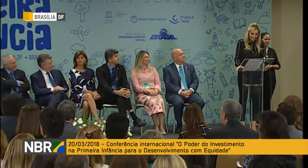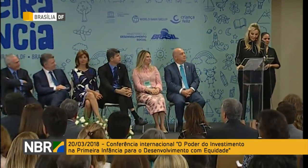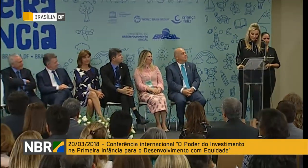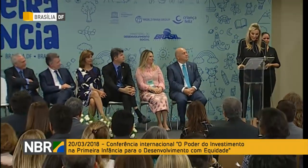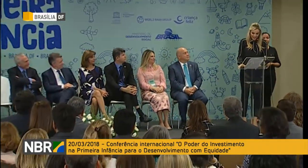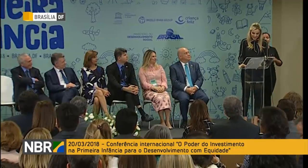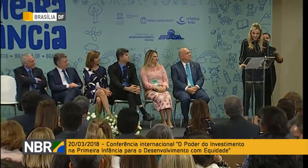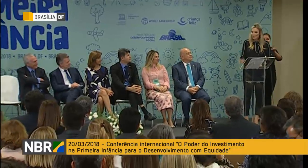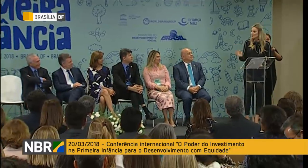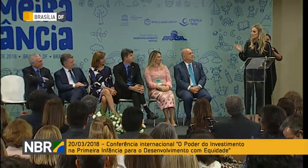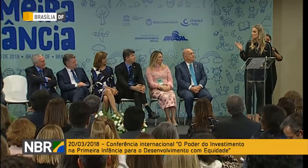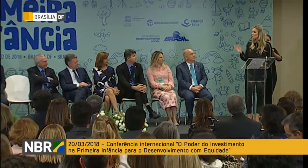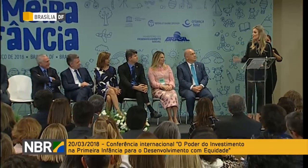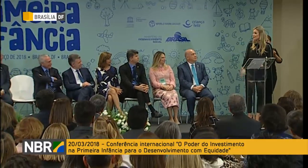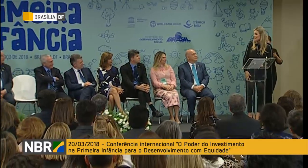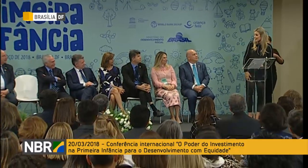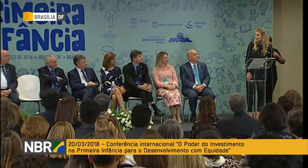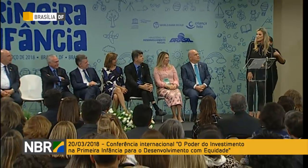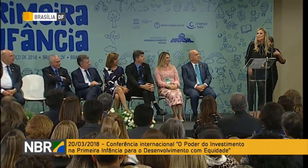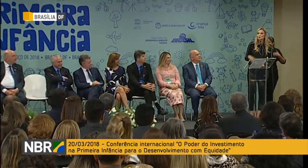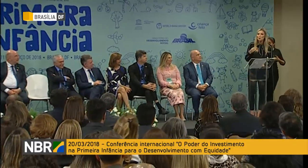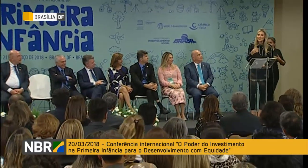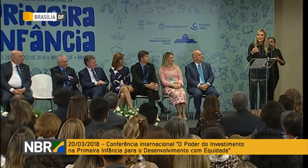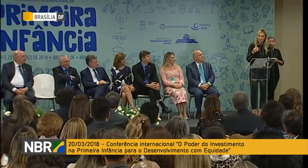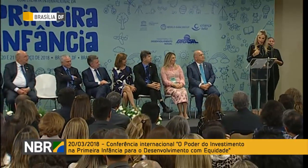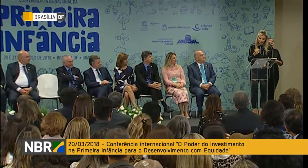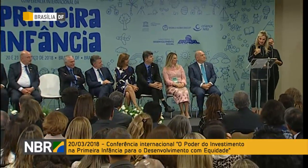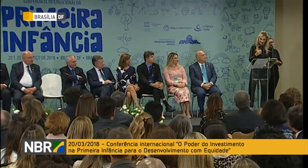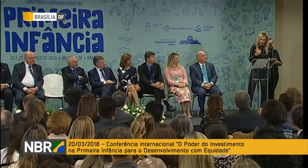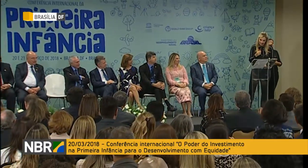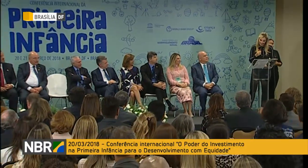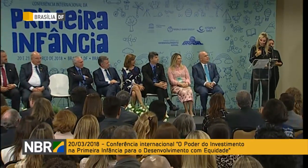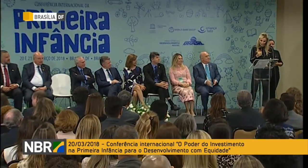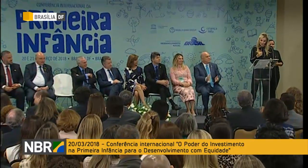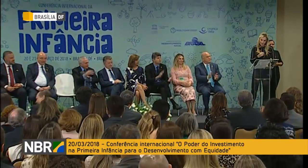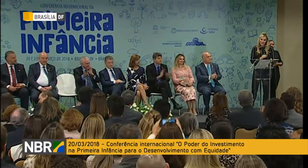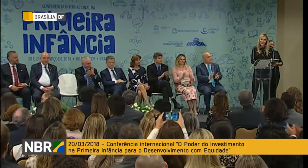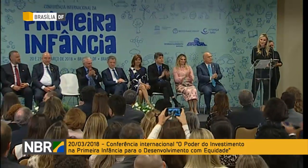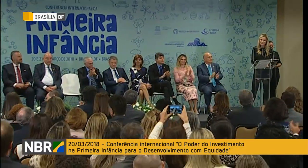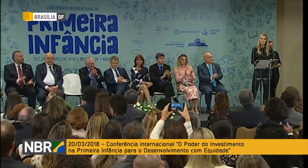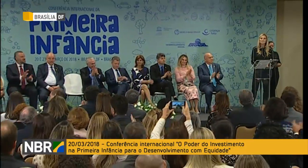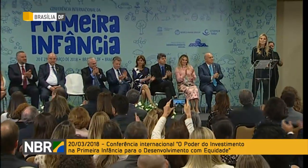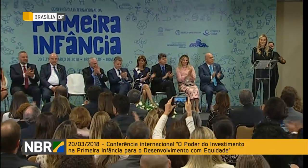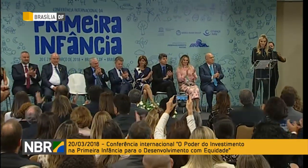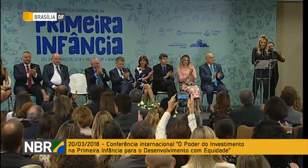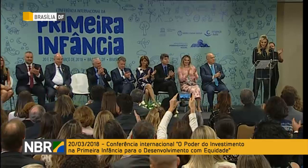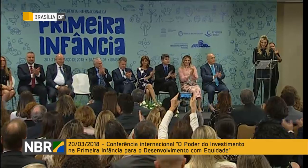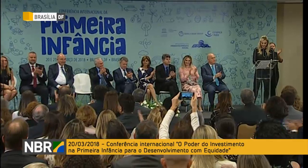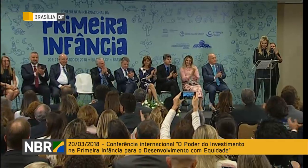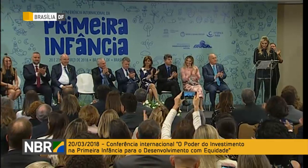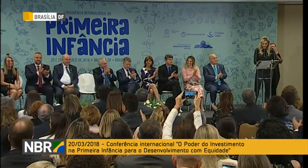Eu também quero agradecer ao ministro Osmar Terra, toda a equipe do Ministério do Desenvolvimento Social,